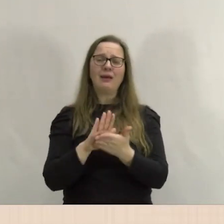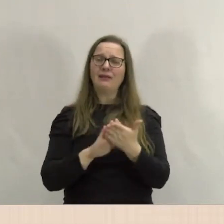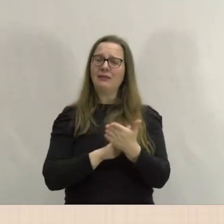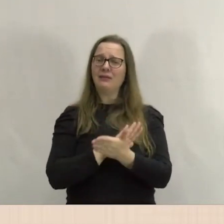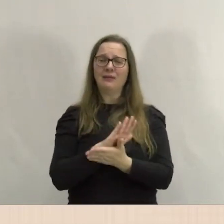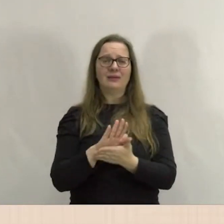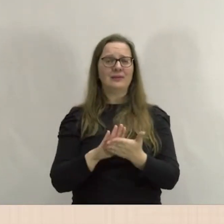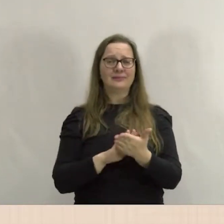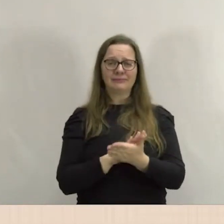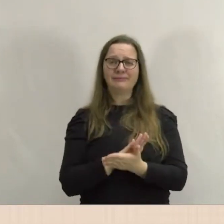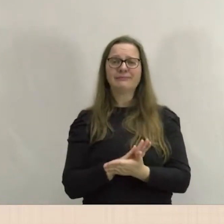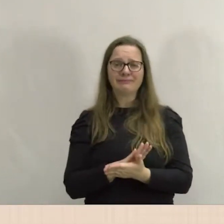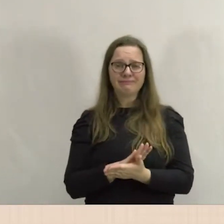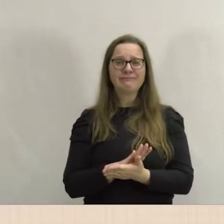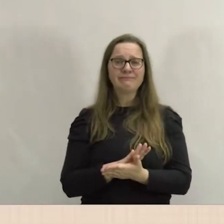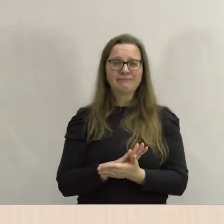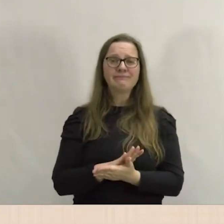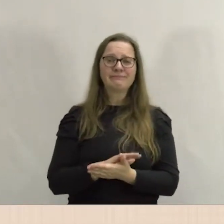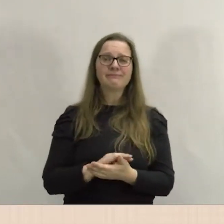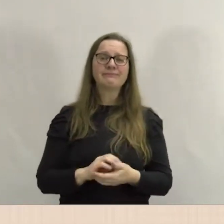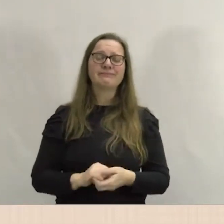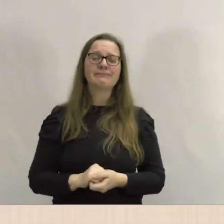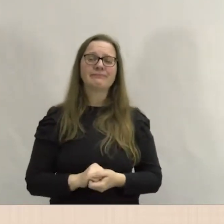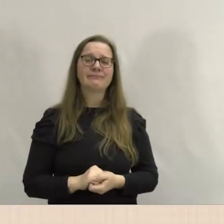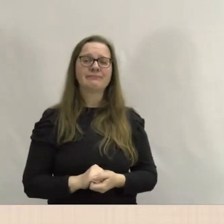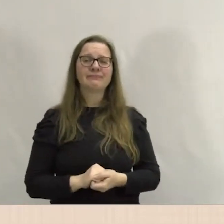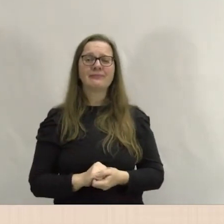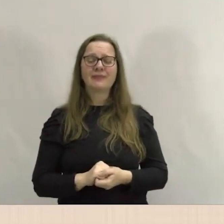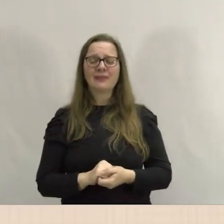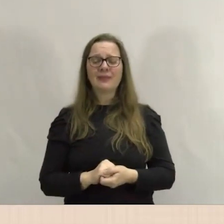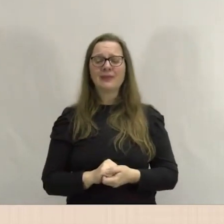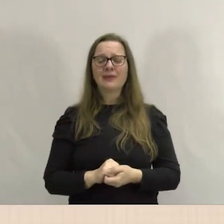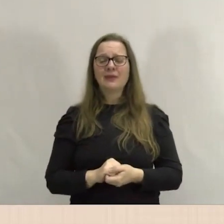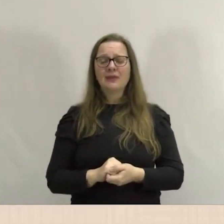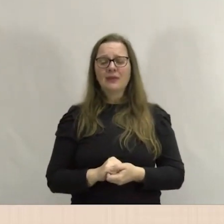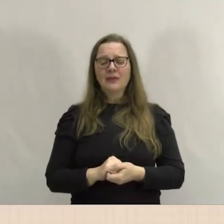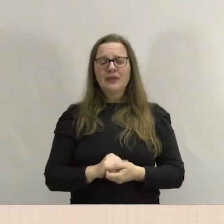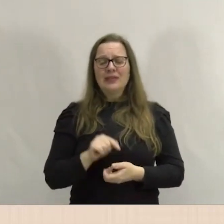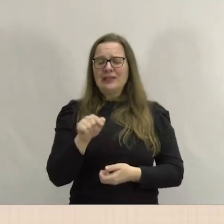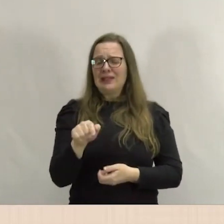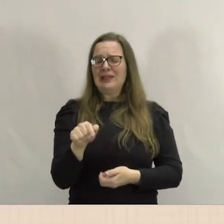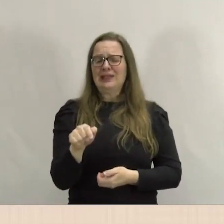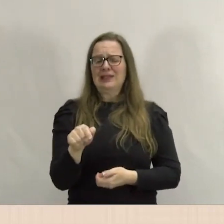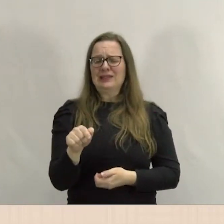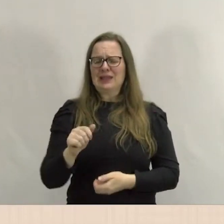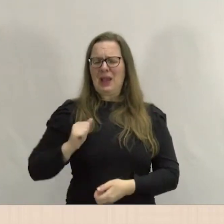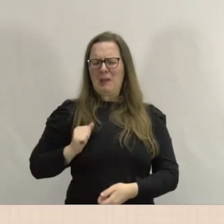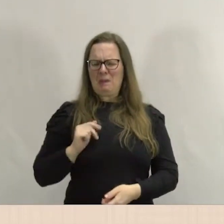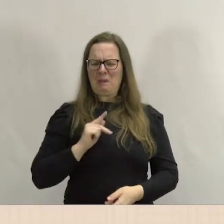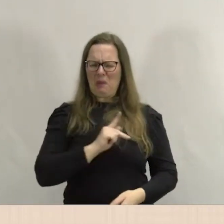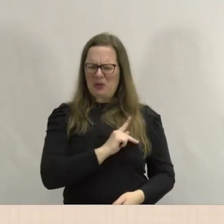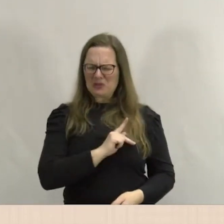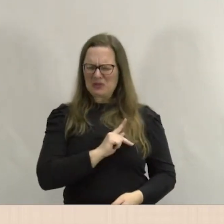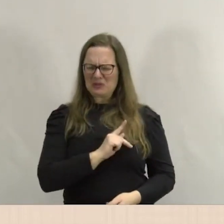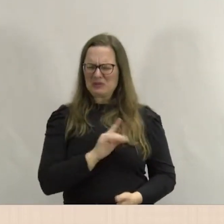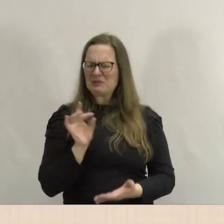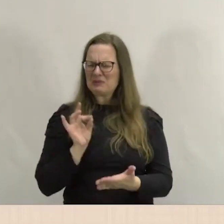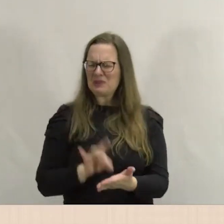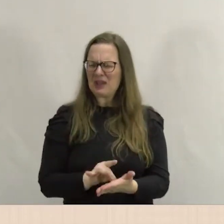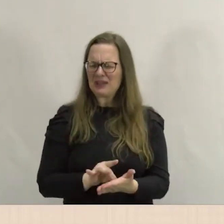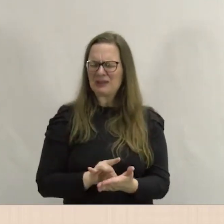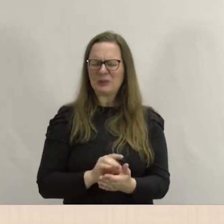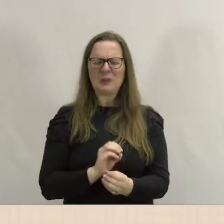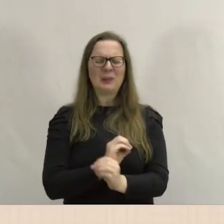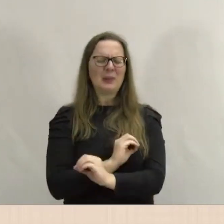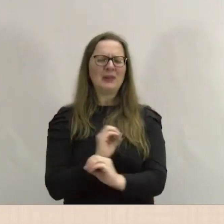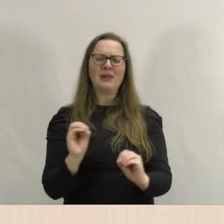homem. E nenhum deles tinha comissão de um verdadeiro apóstolo para liderar a igreja com